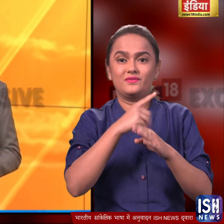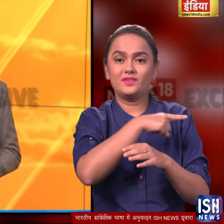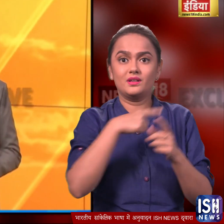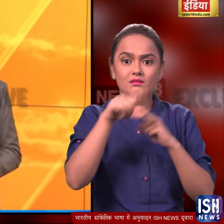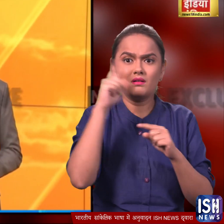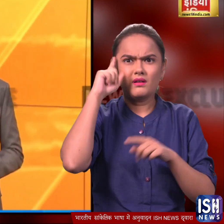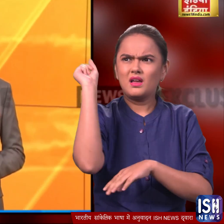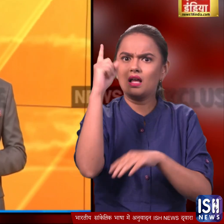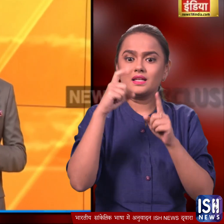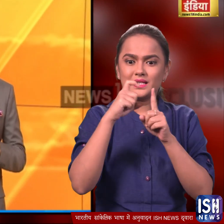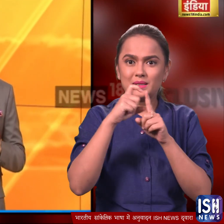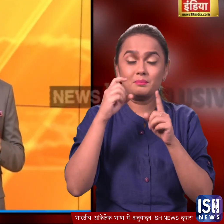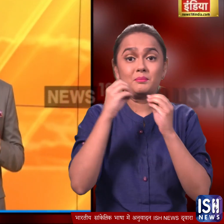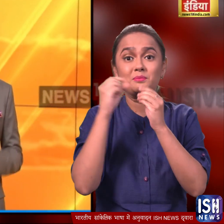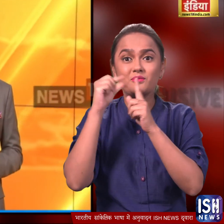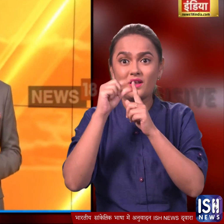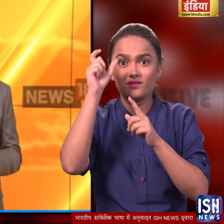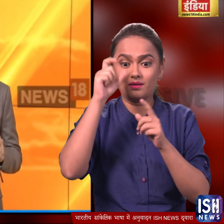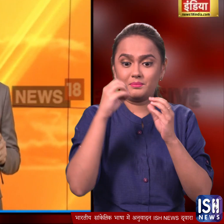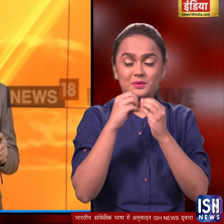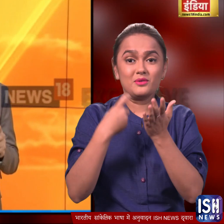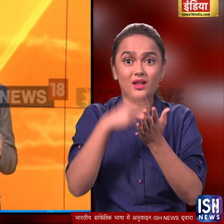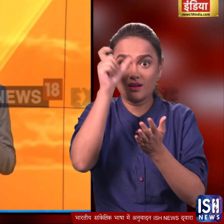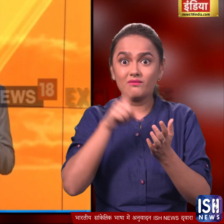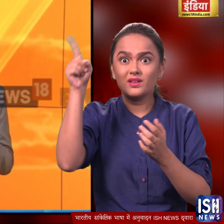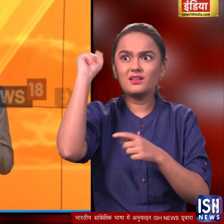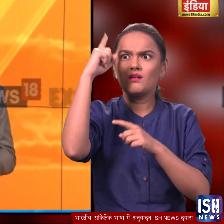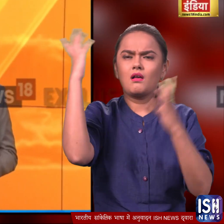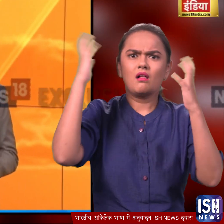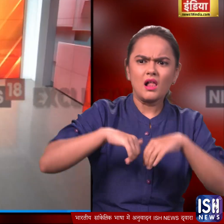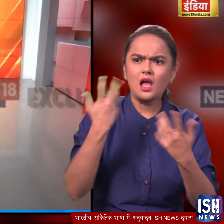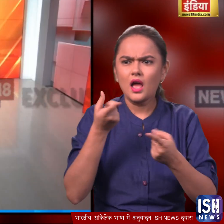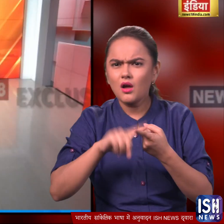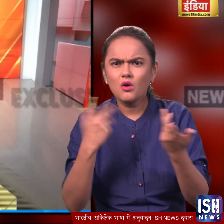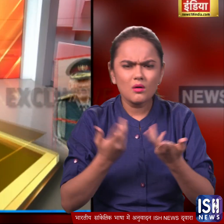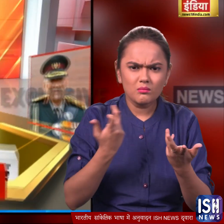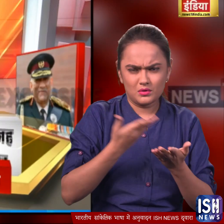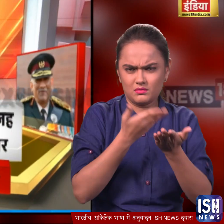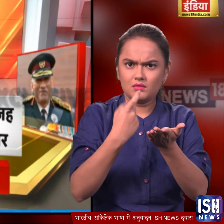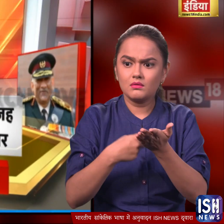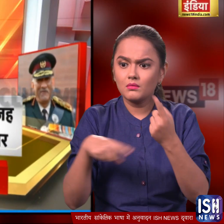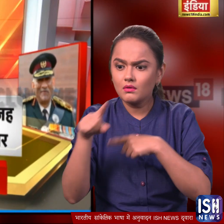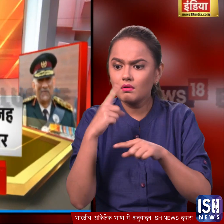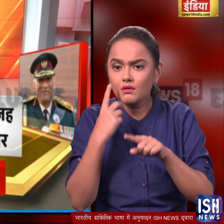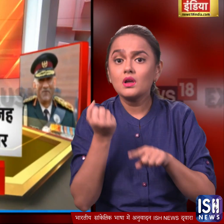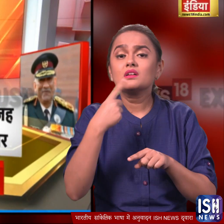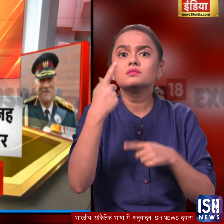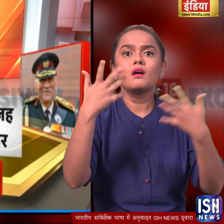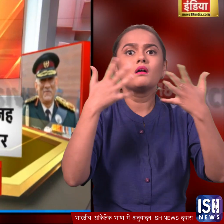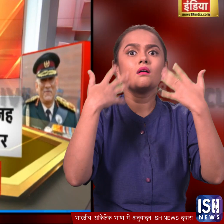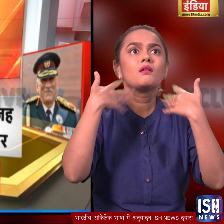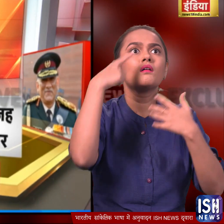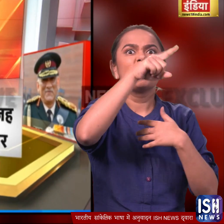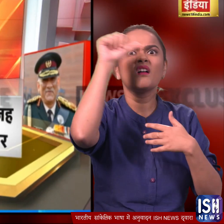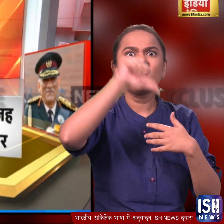स्टाफ जनरल बिपिन रावत के हेलीकॉप्टर क्रैश की जांच पूरी हो गई है, जिसकी रिपोर्ट वायुसेना प्रमुख को सौंप दी गई और सूत्रों के मुताबिक खराब मौसम को इस हादसे की